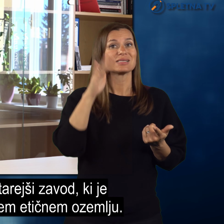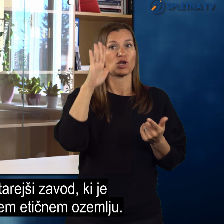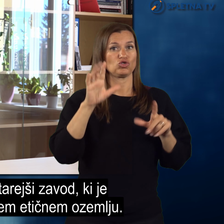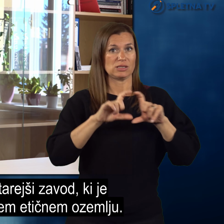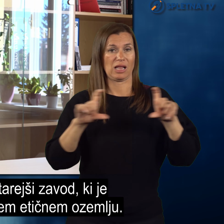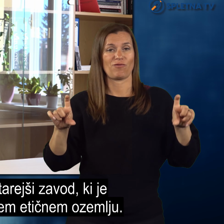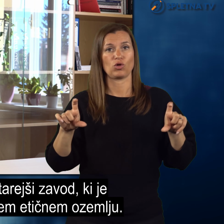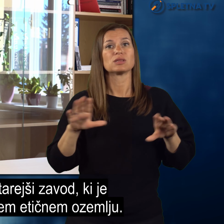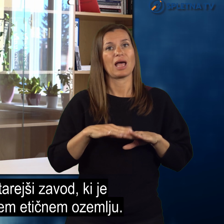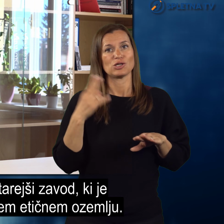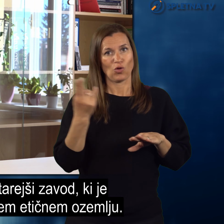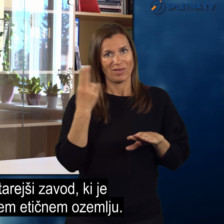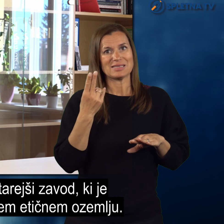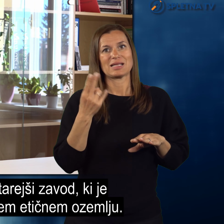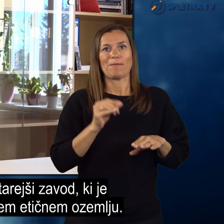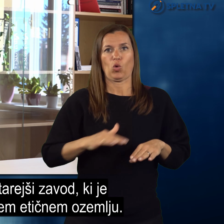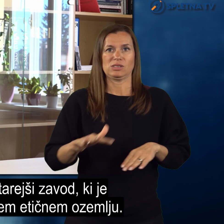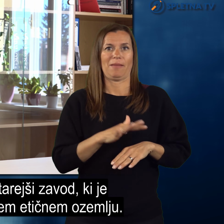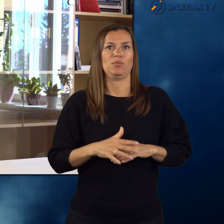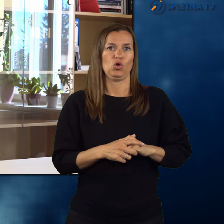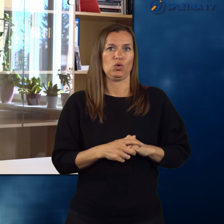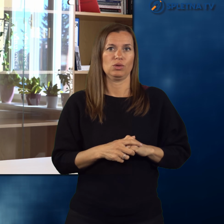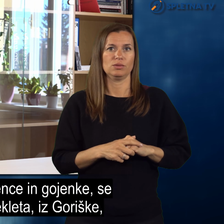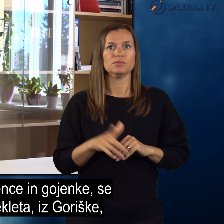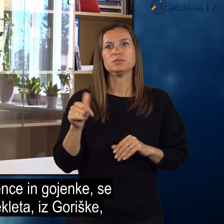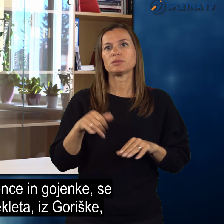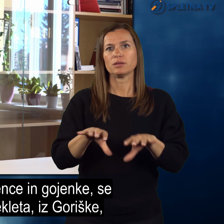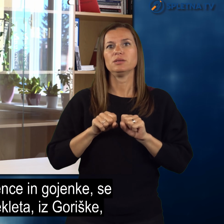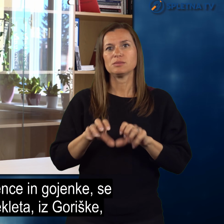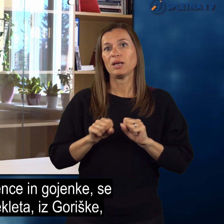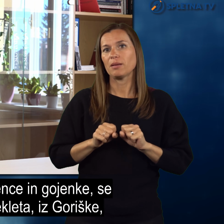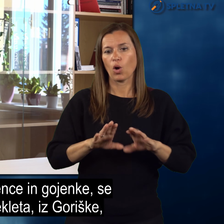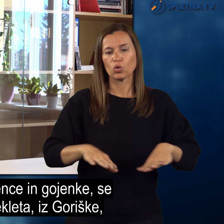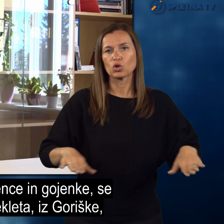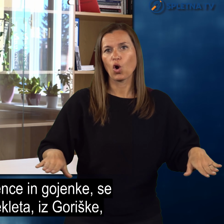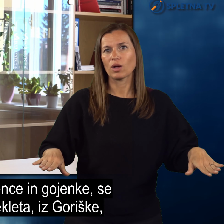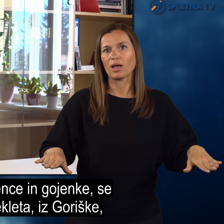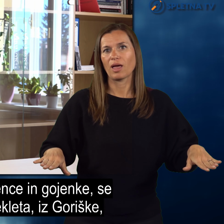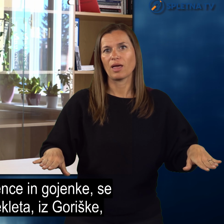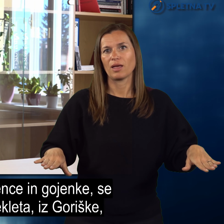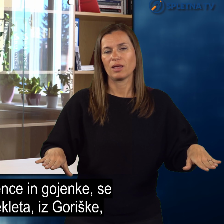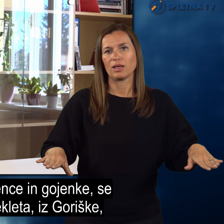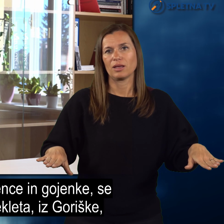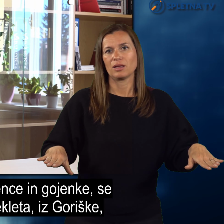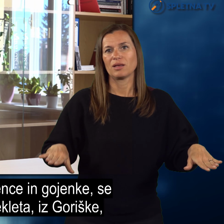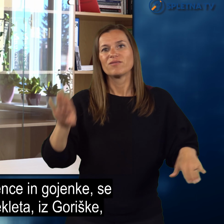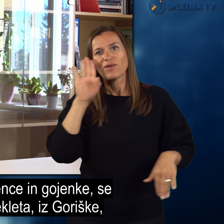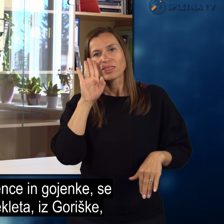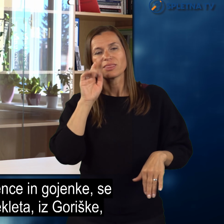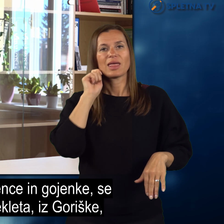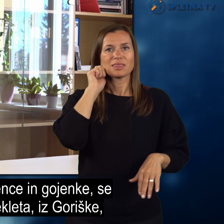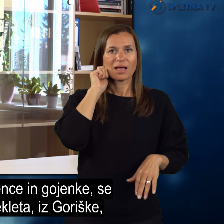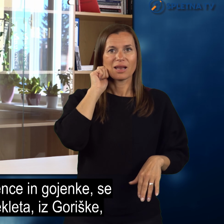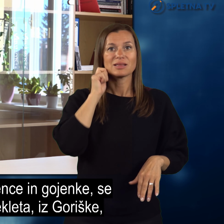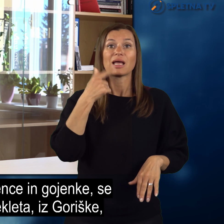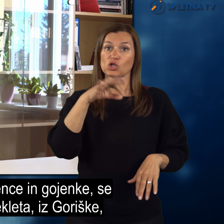zavod, ki je nastal na slovenskem etičnem ozemlju. Sprejemal je gojence in gojenke, se pravi fante